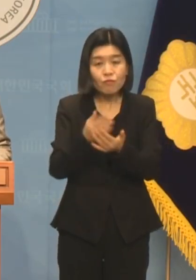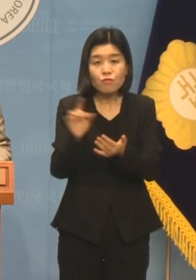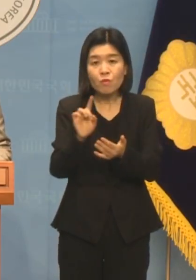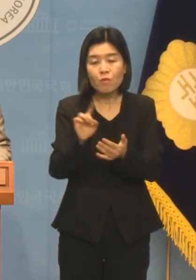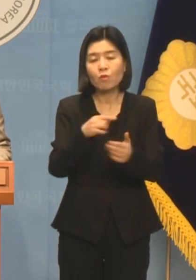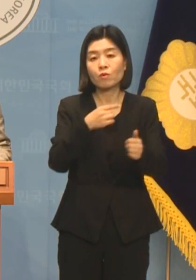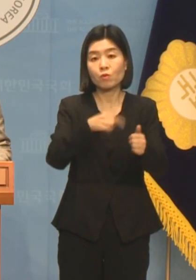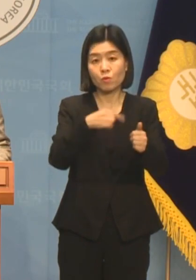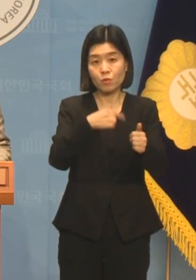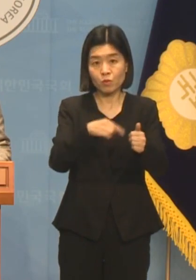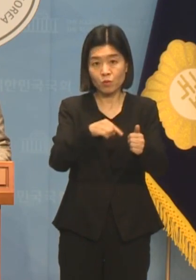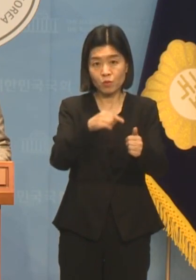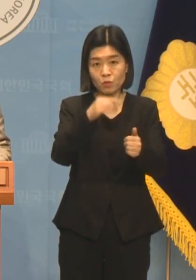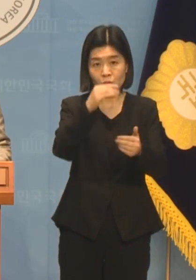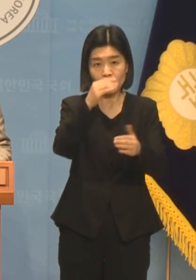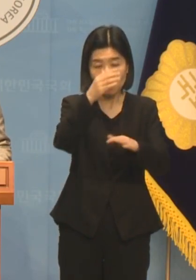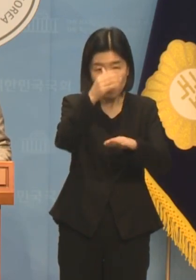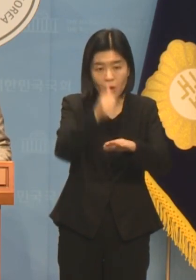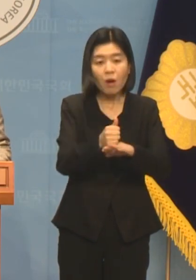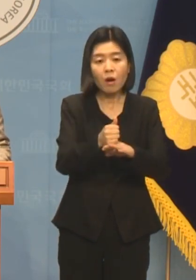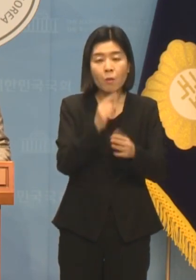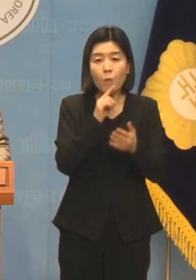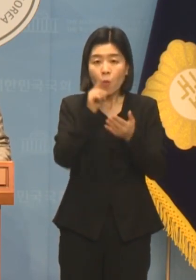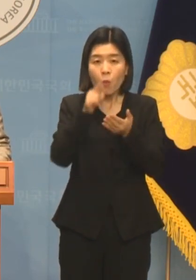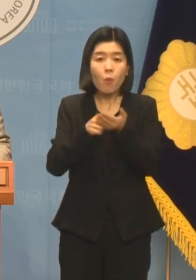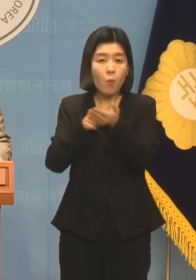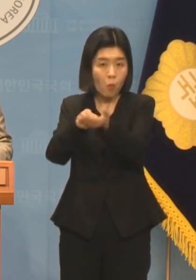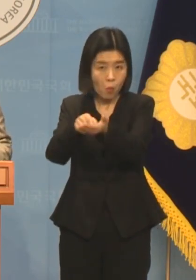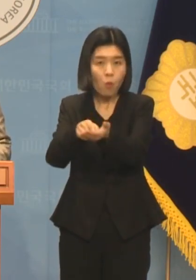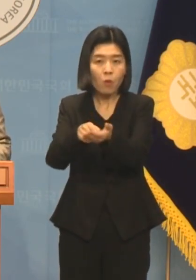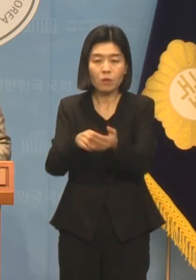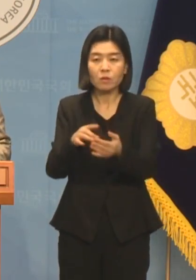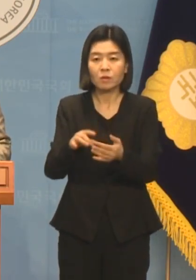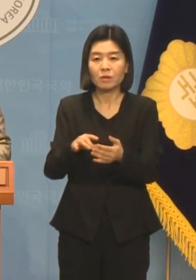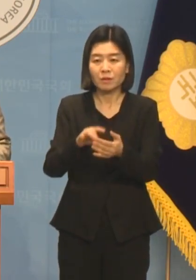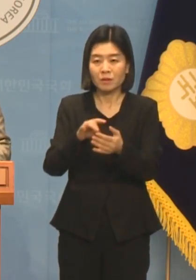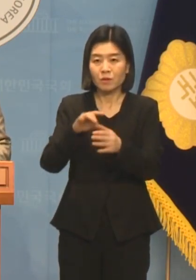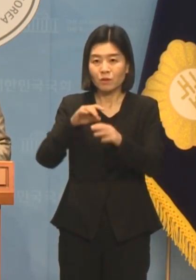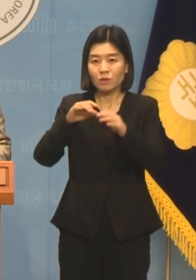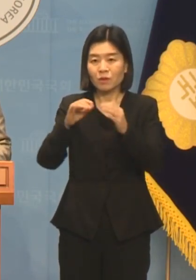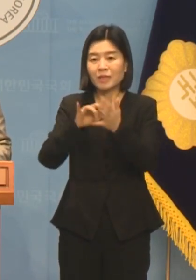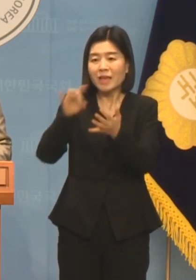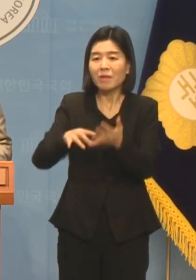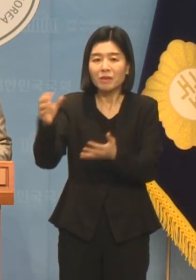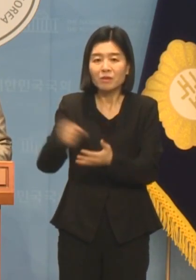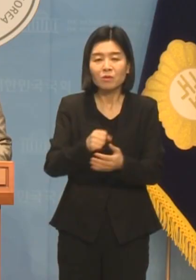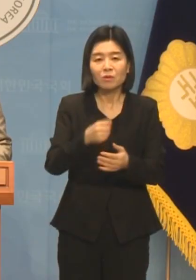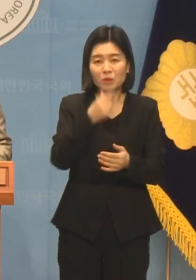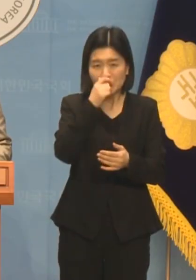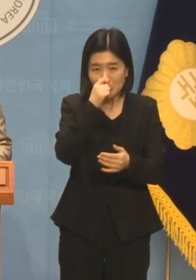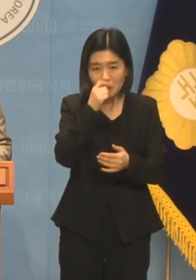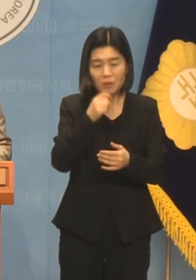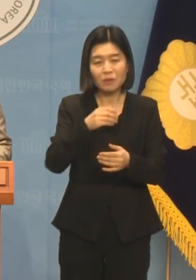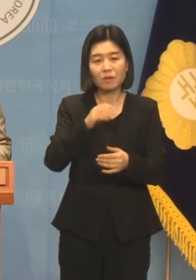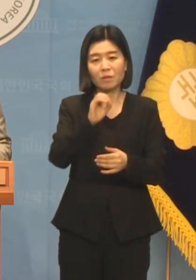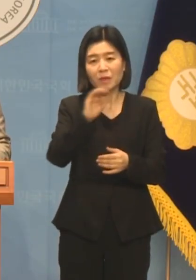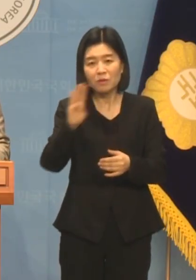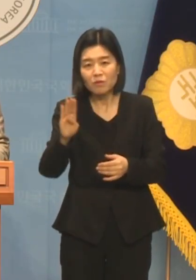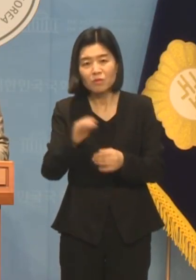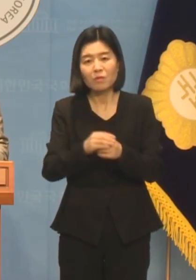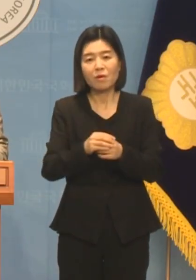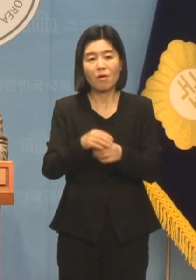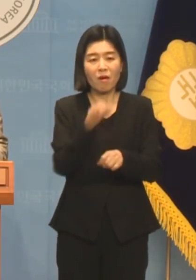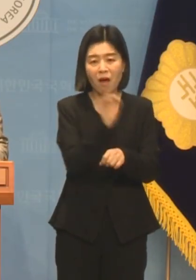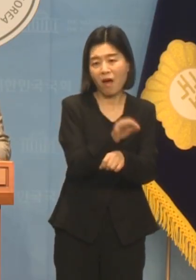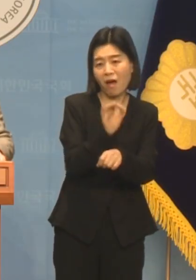교육 결과 보고서에 국민 혈세로 소주, 맥주, 술안주 등의 그런 술판을 위한